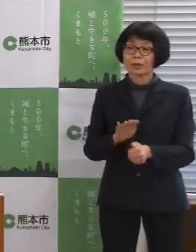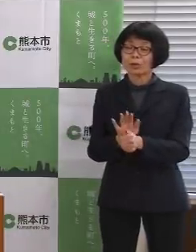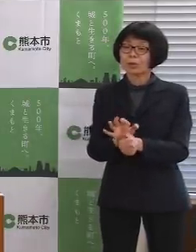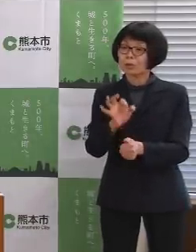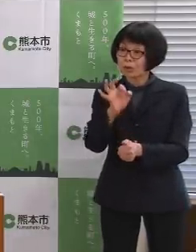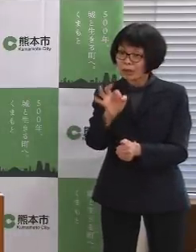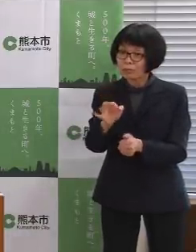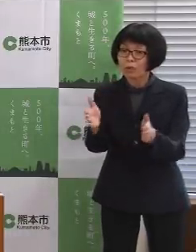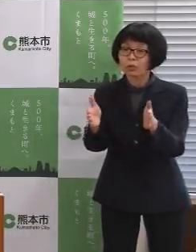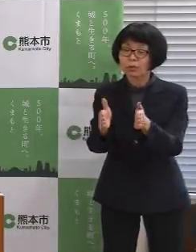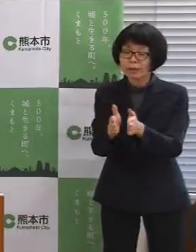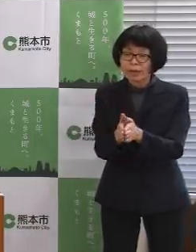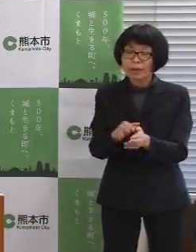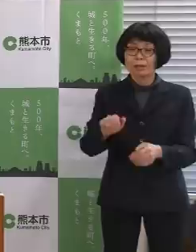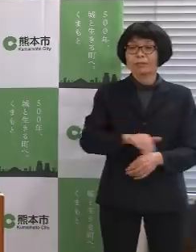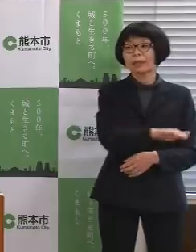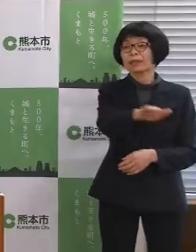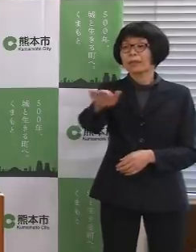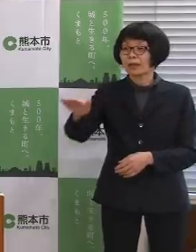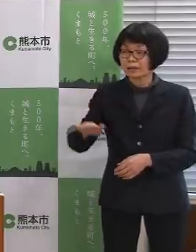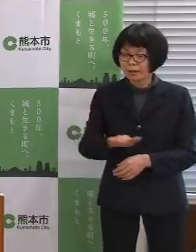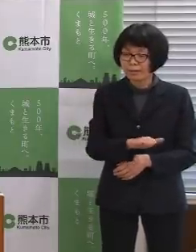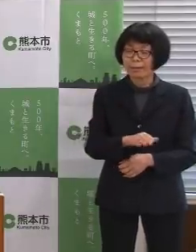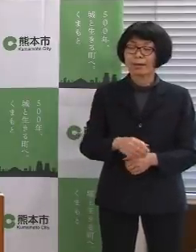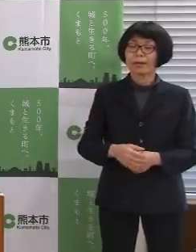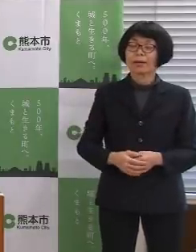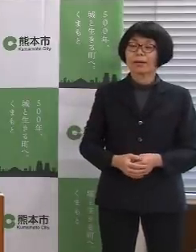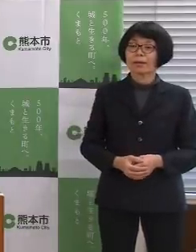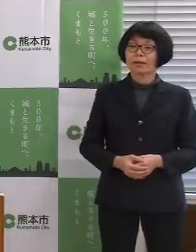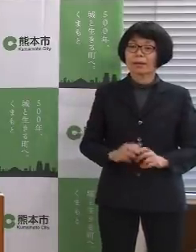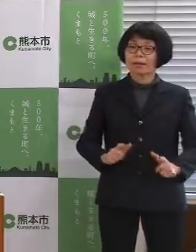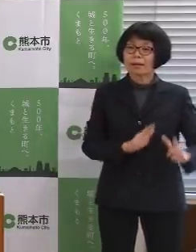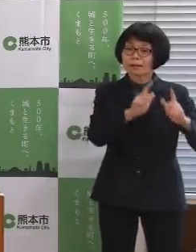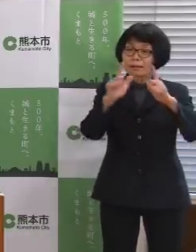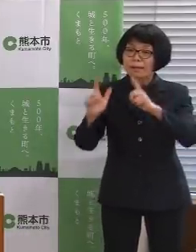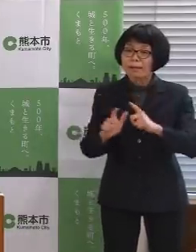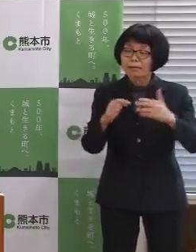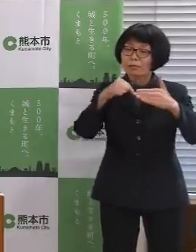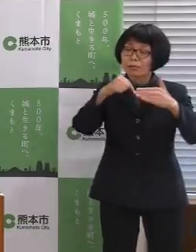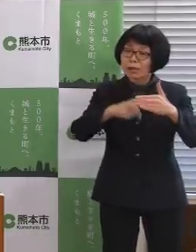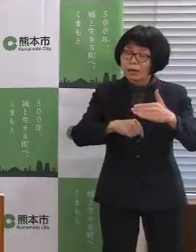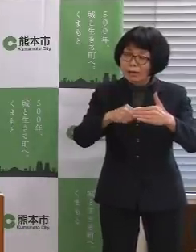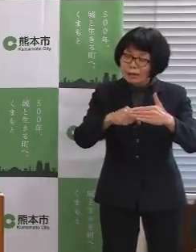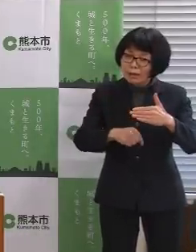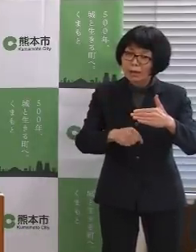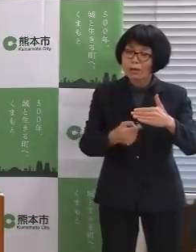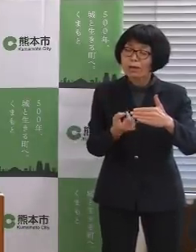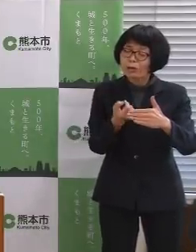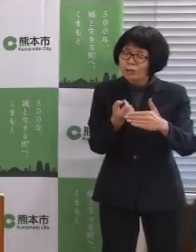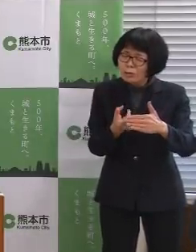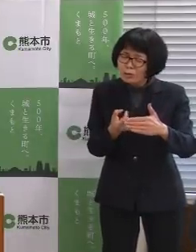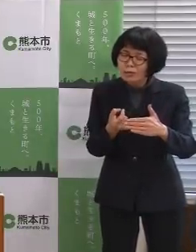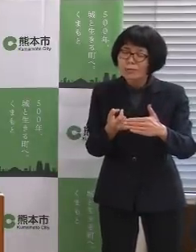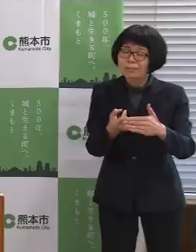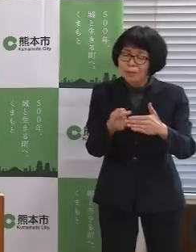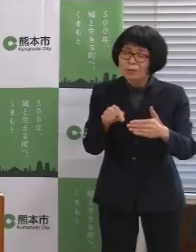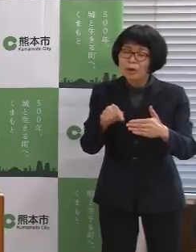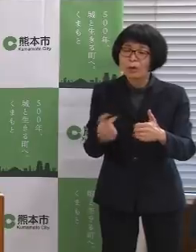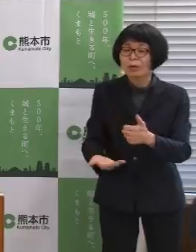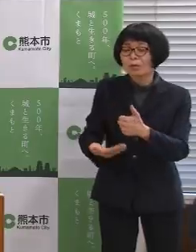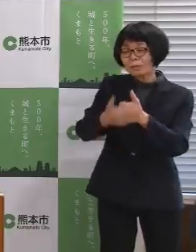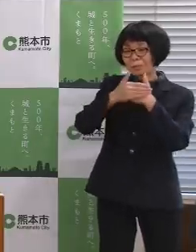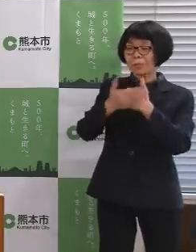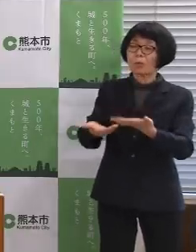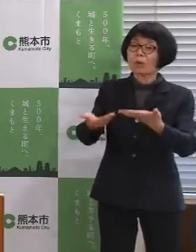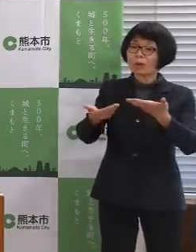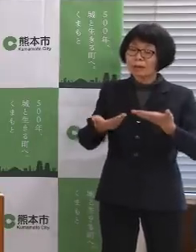めてなんですけれども、皆さん方がやっぱそういった、生活でですね、少しでもそういったものを足しにしながらですね、なんと